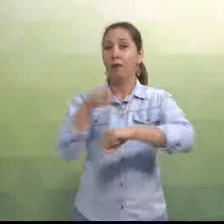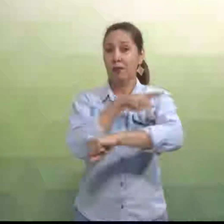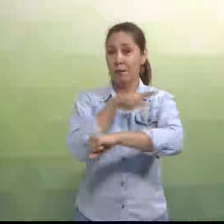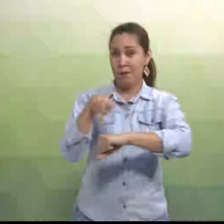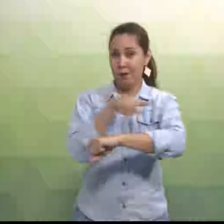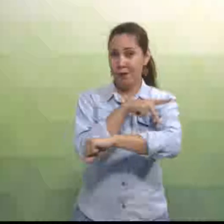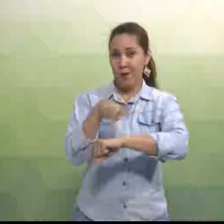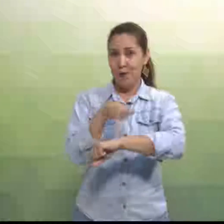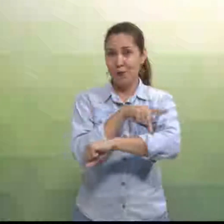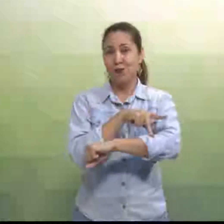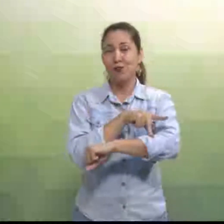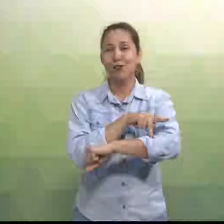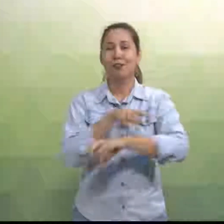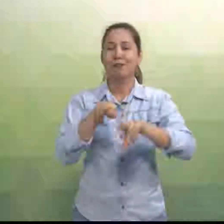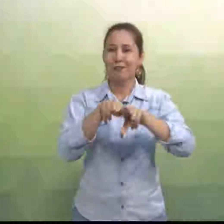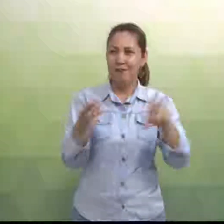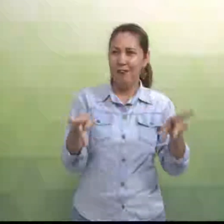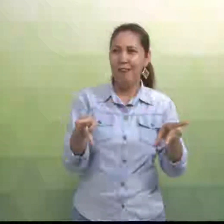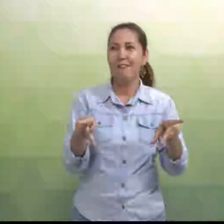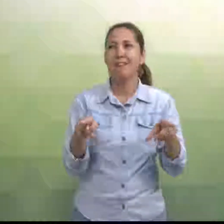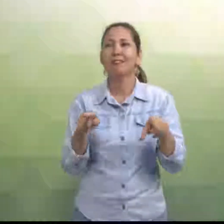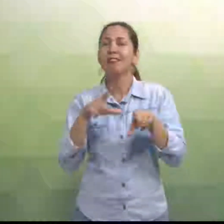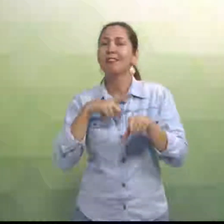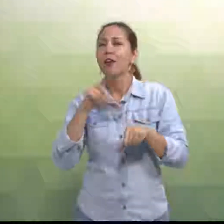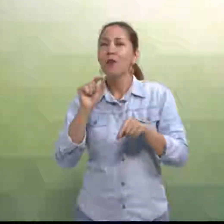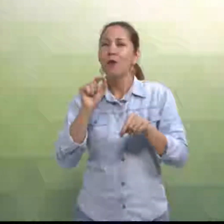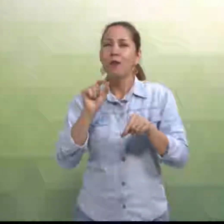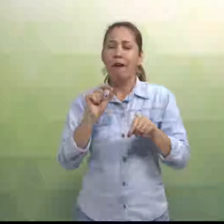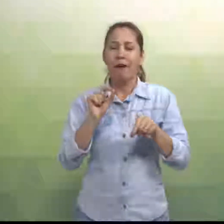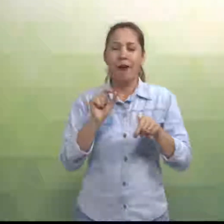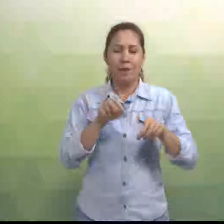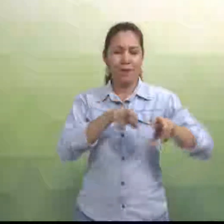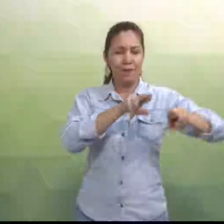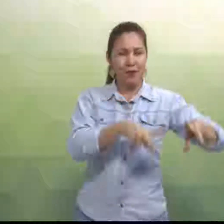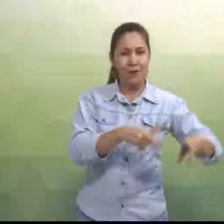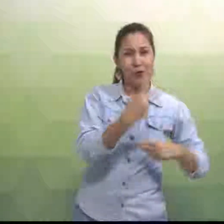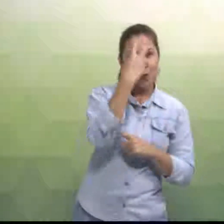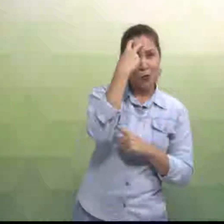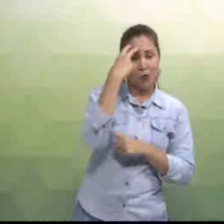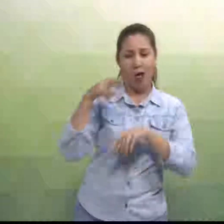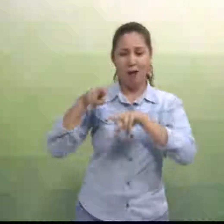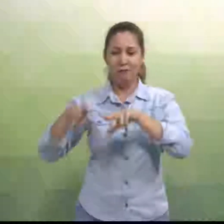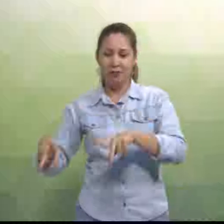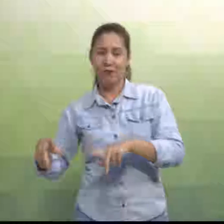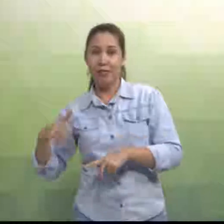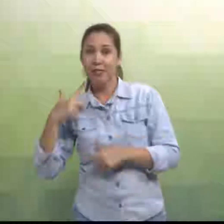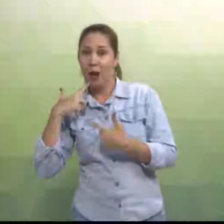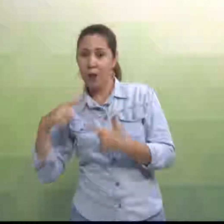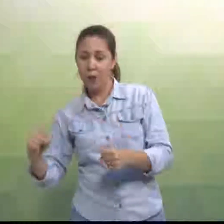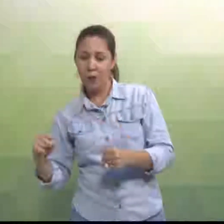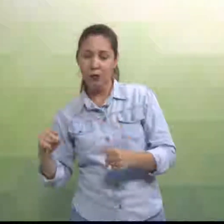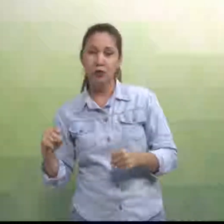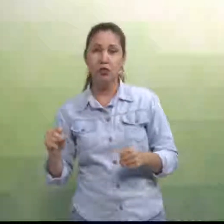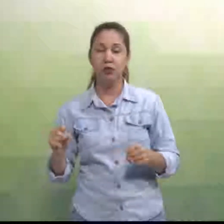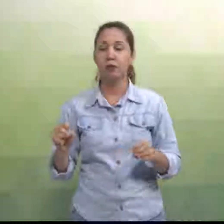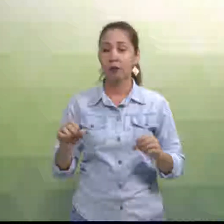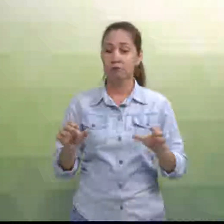Então, na pedagogia da diferença, nós temos aqui a questão cultural e a questão linguística,